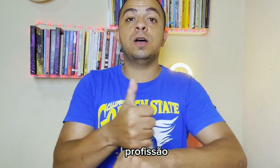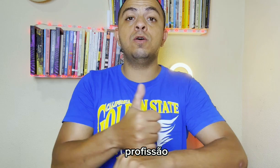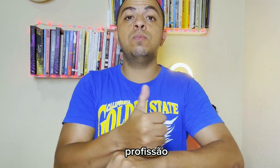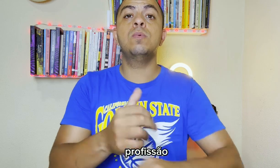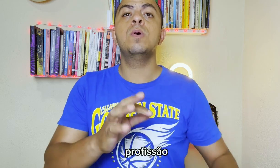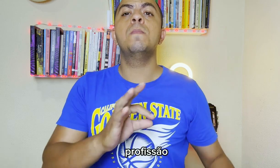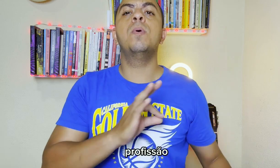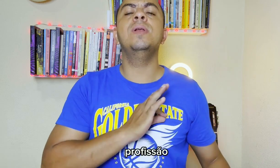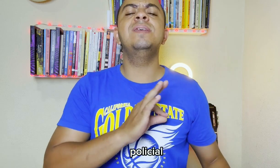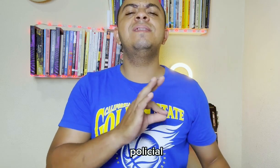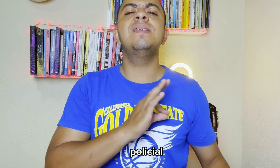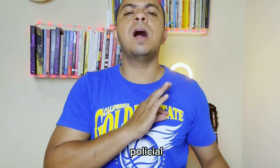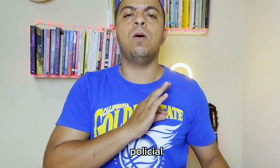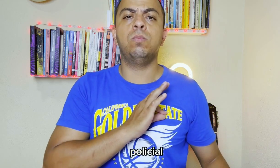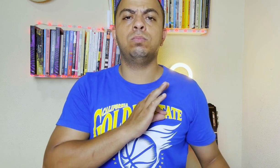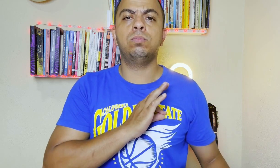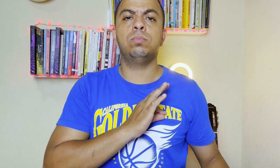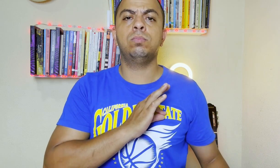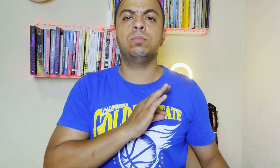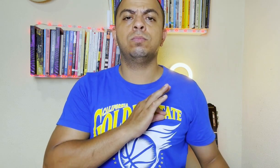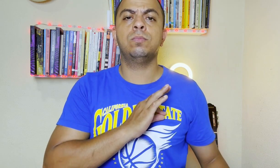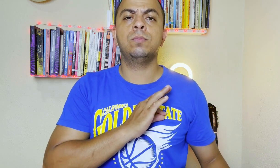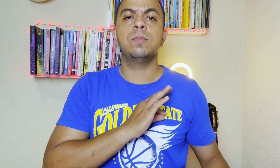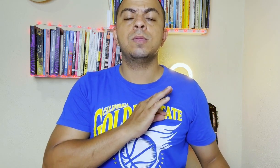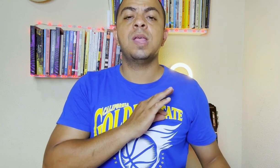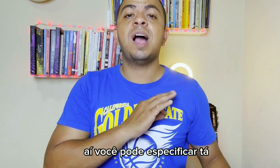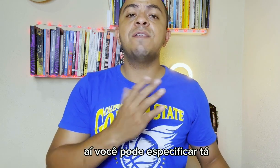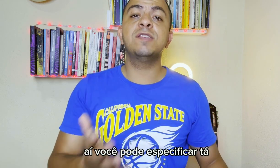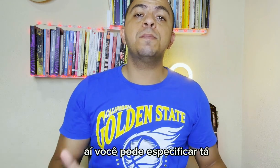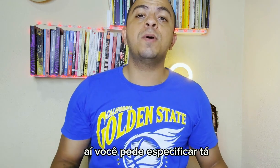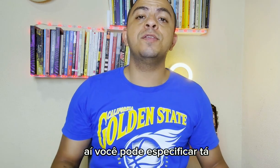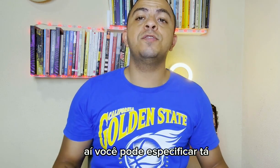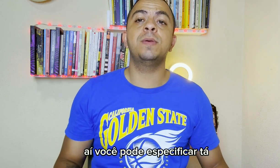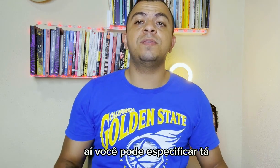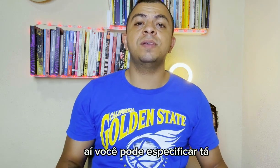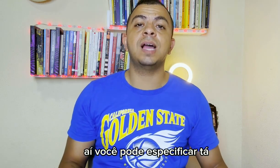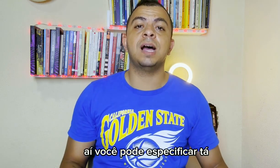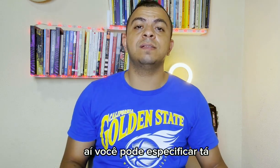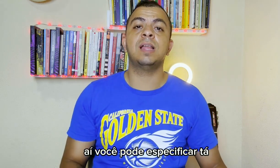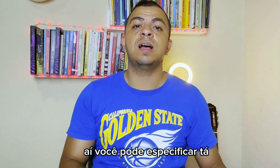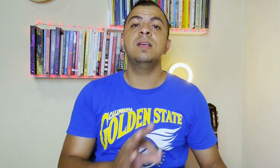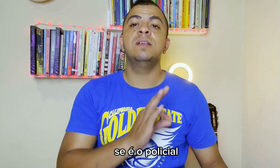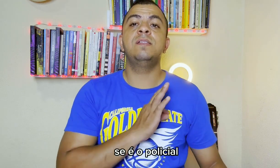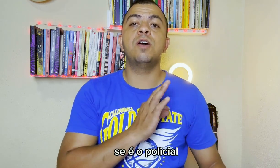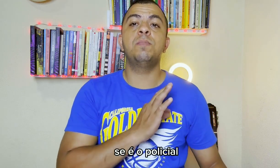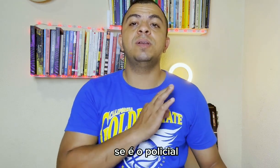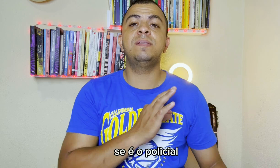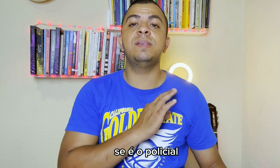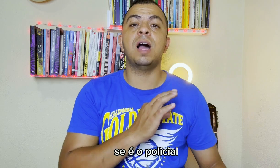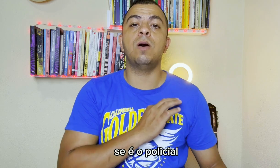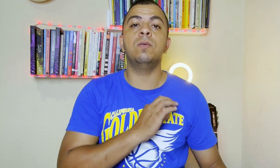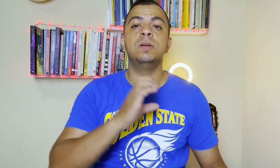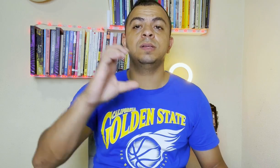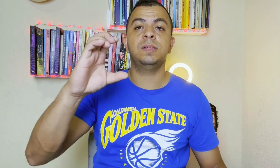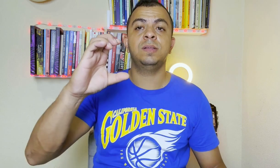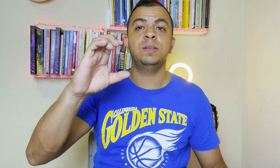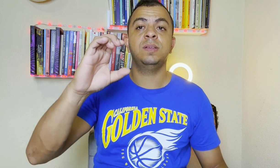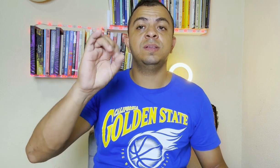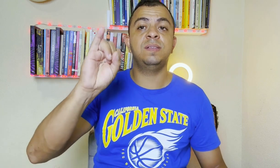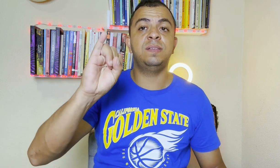Profissão, policial. Aí você pode especificar, tá? Se é o policial